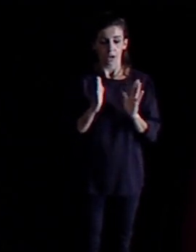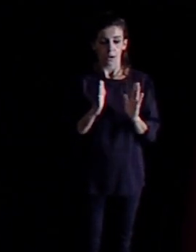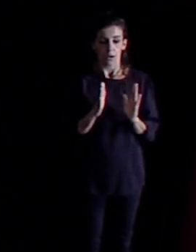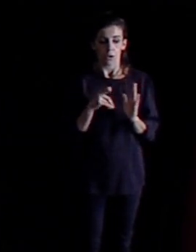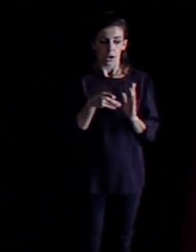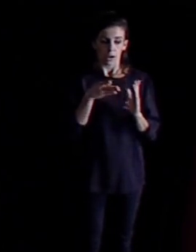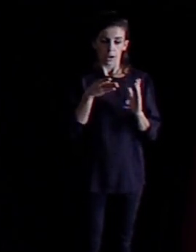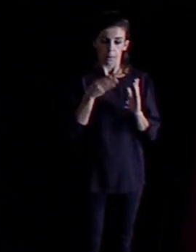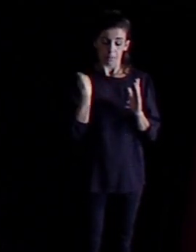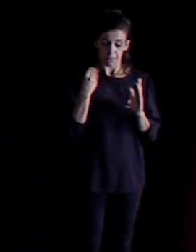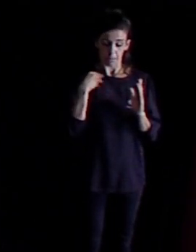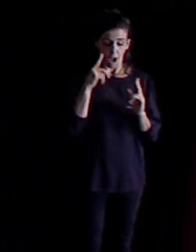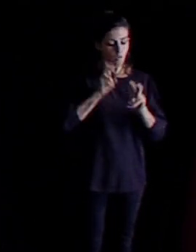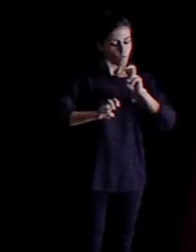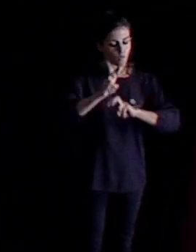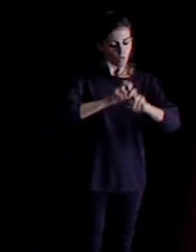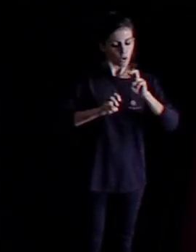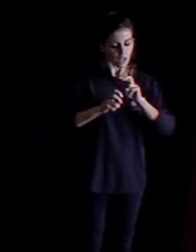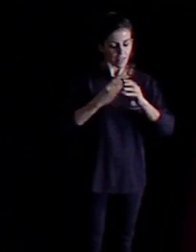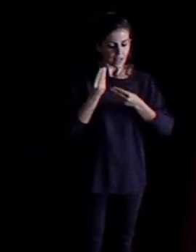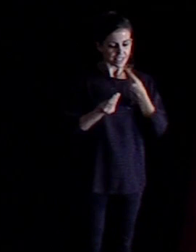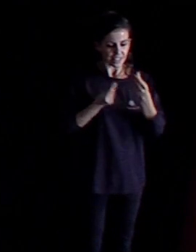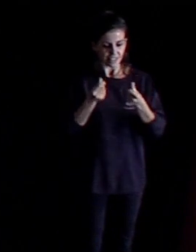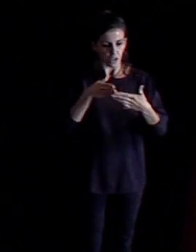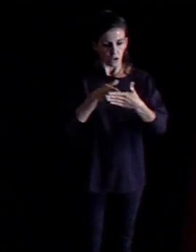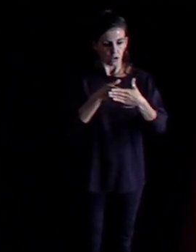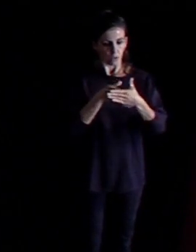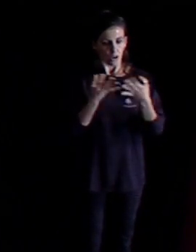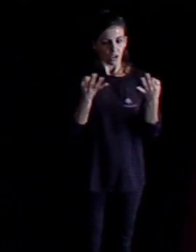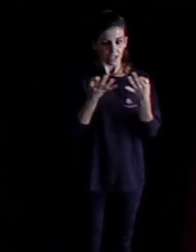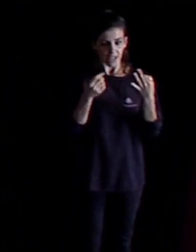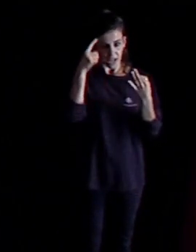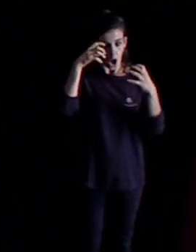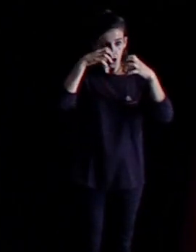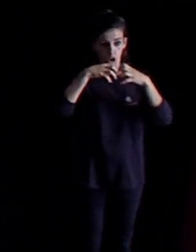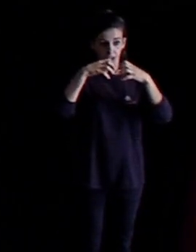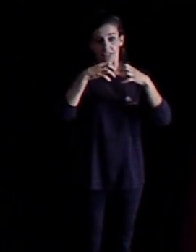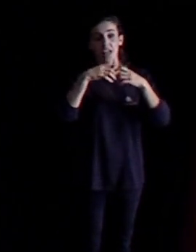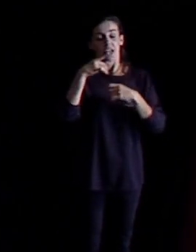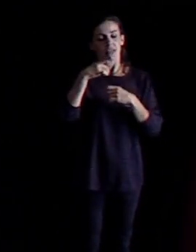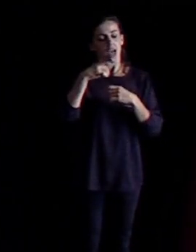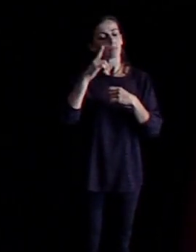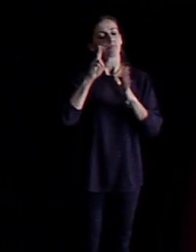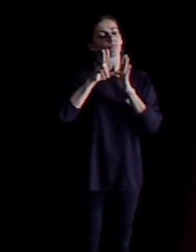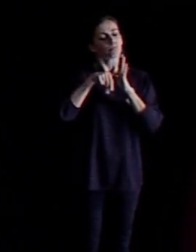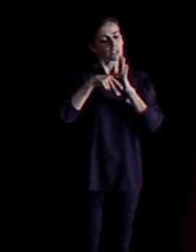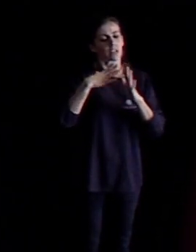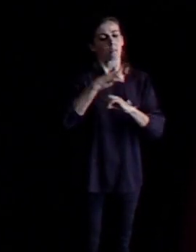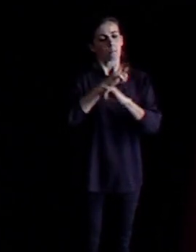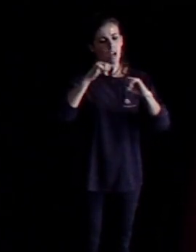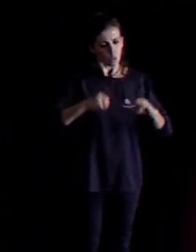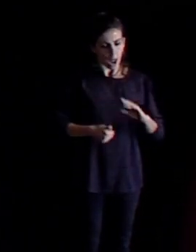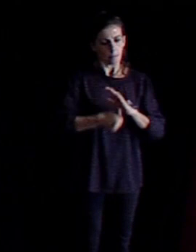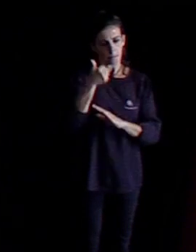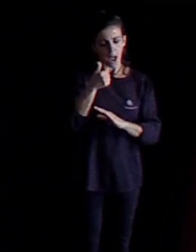el que frena esa búsqueda de sensaciones es la corteza prefrontal, que tarda en madurar mucho más que el sistema límbico.